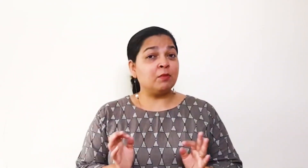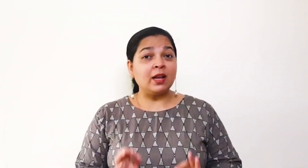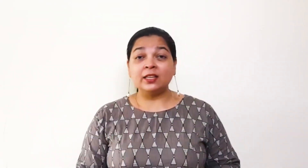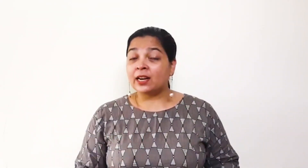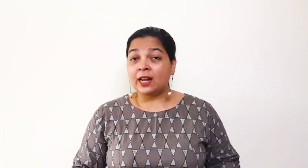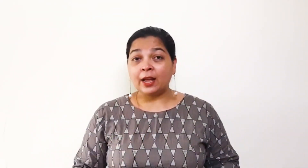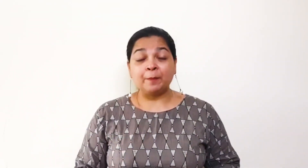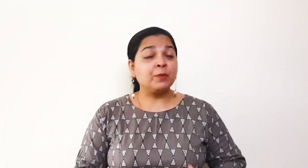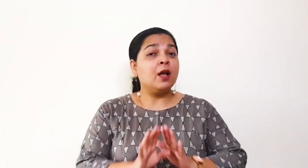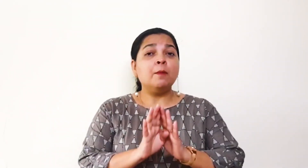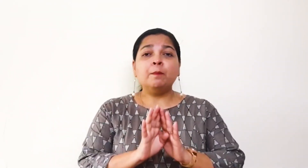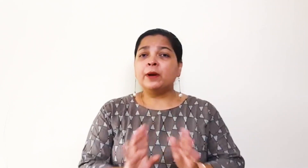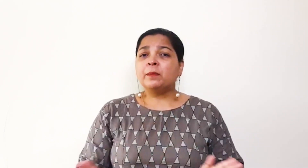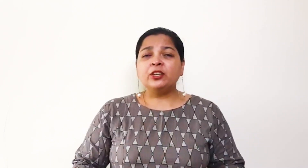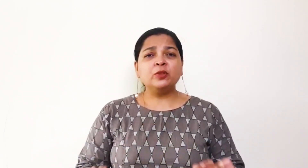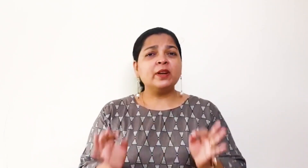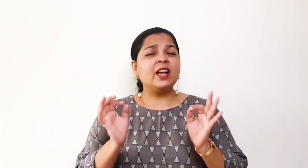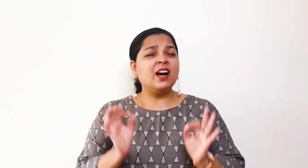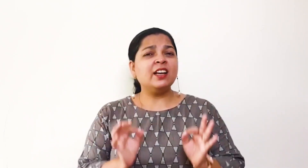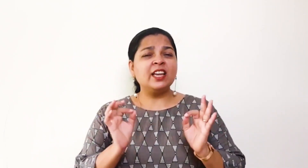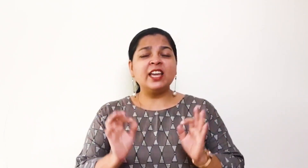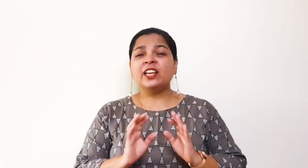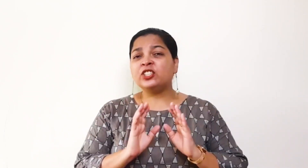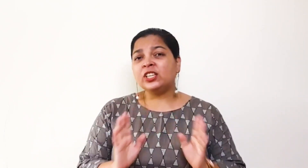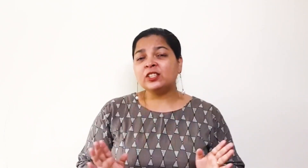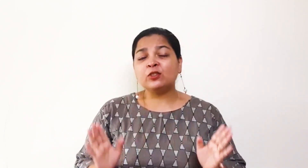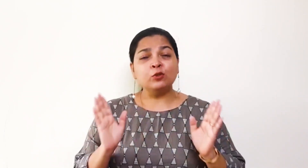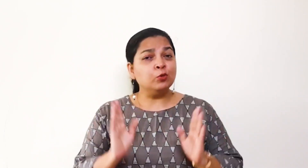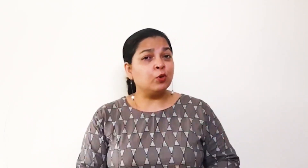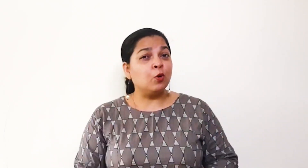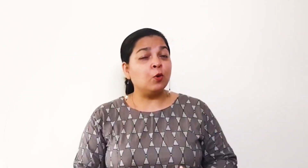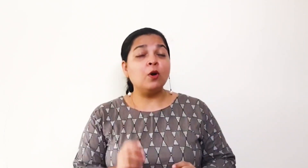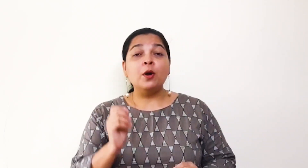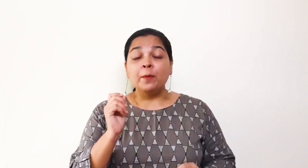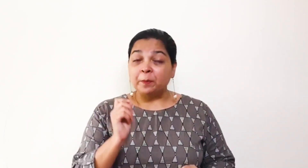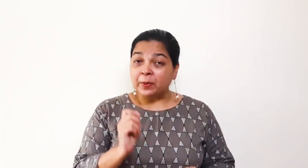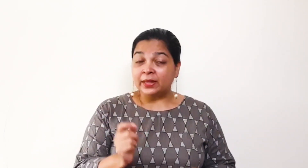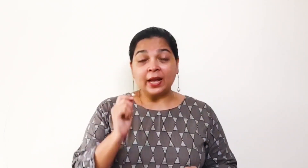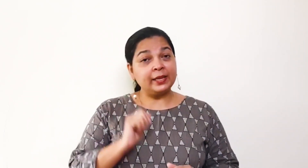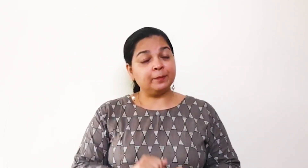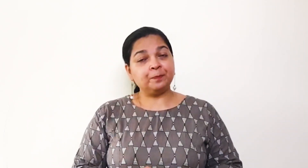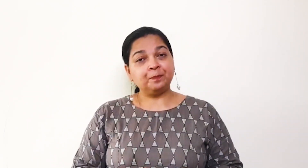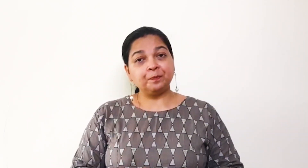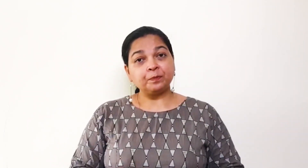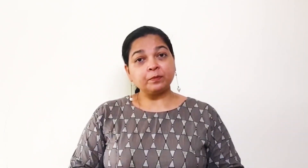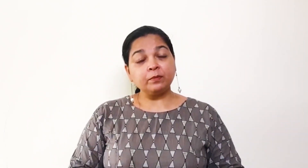काष्ठ व्यवहृत हेबो परमेश्वर सबु विषय नोहंकु कहिले आउ नोहंक समय रे